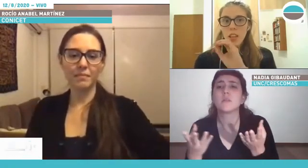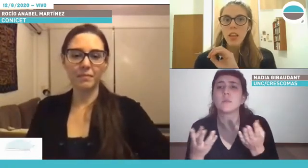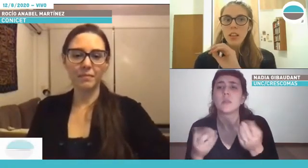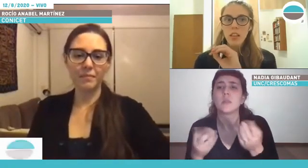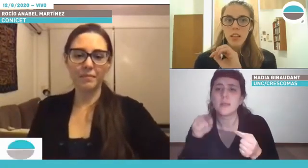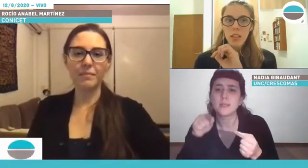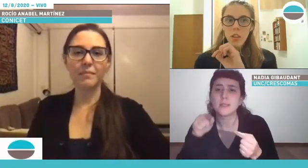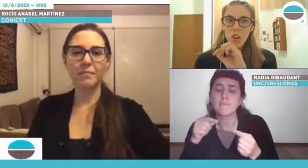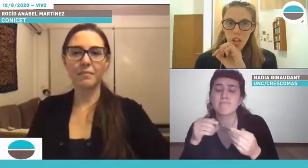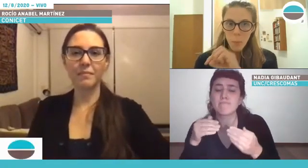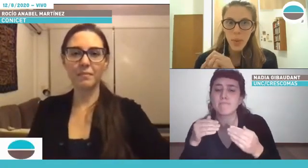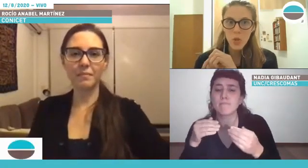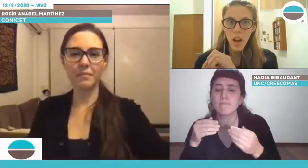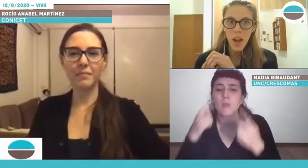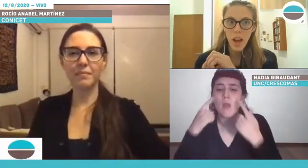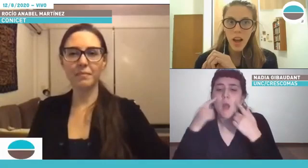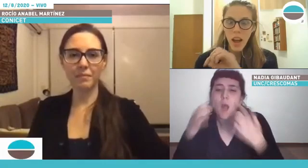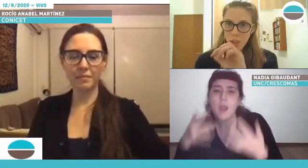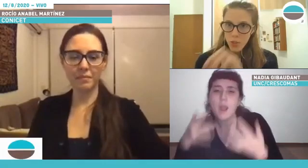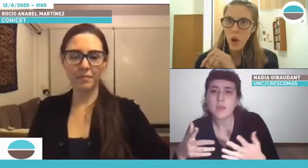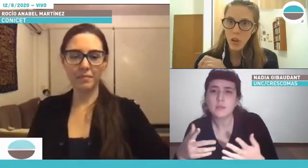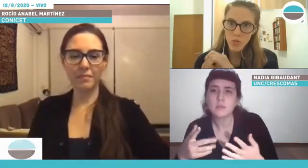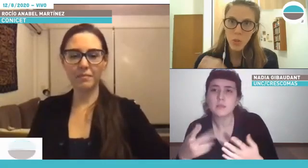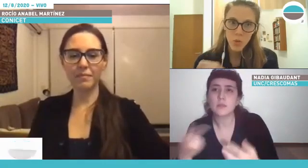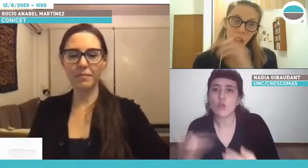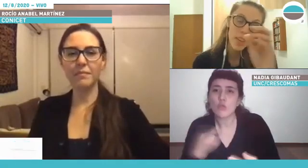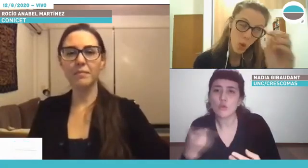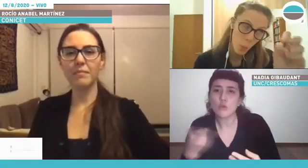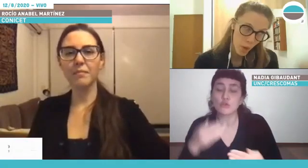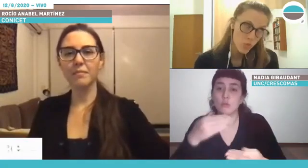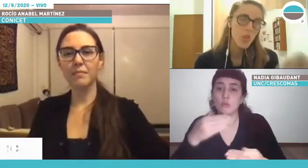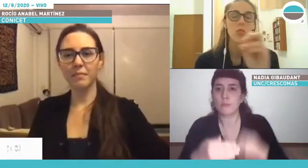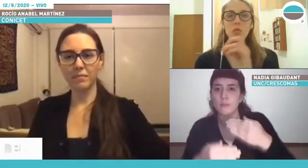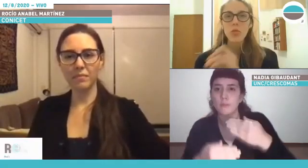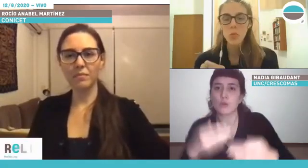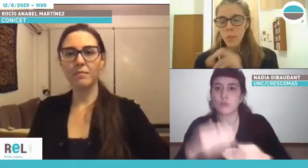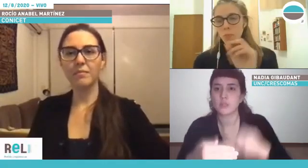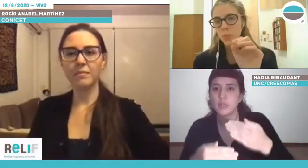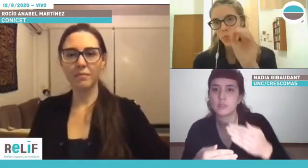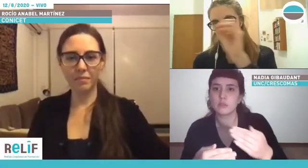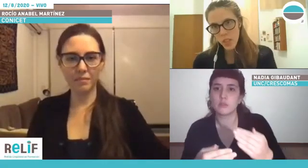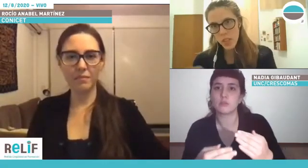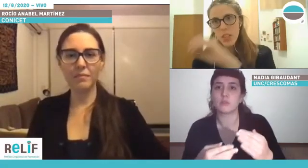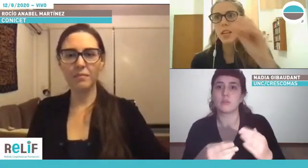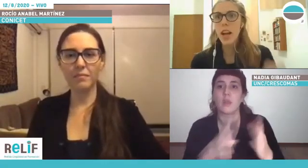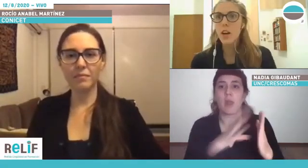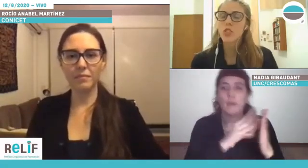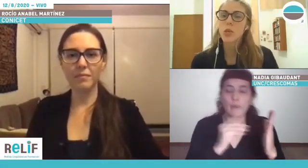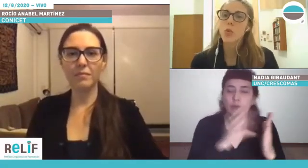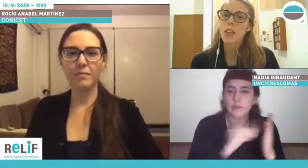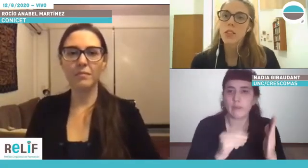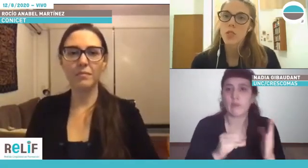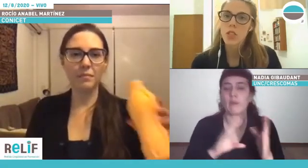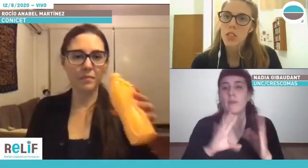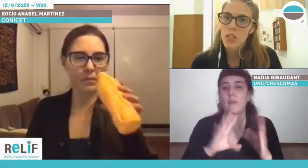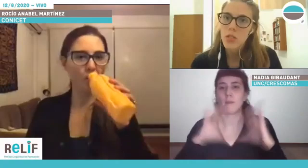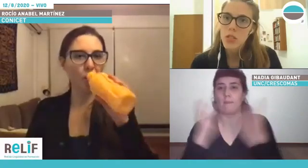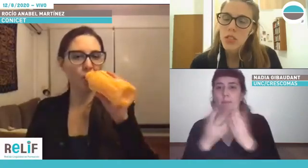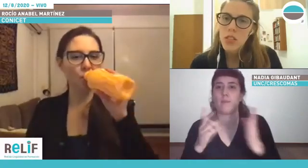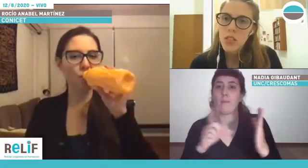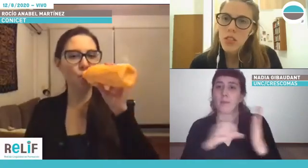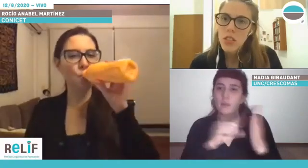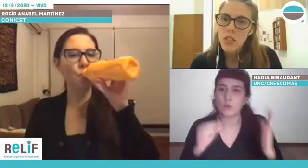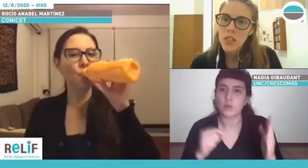análisis con respecto a estos procesos y las